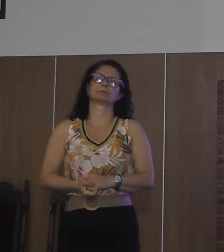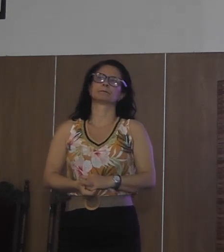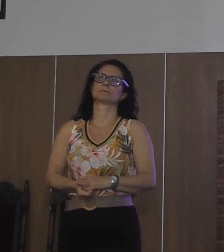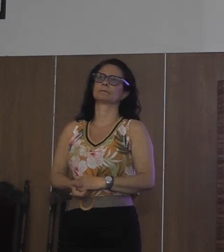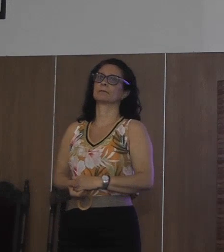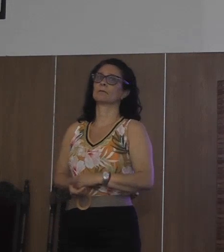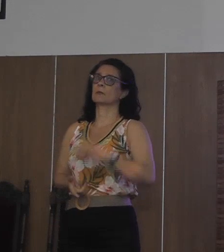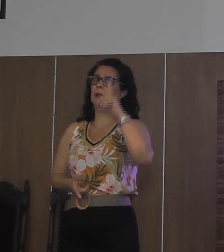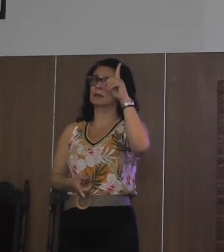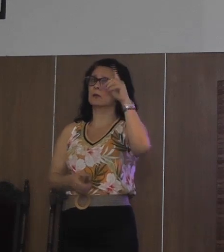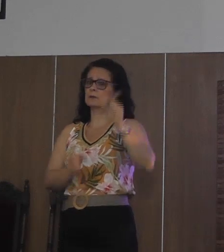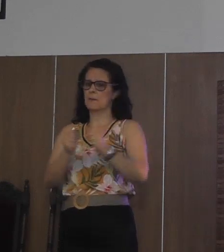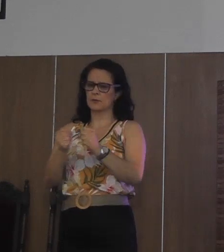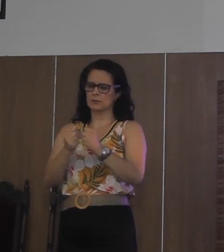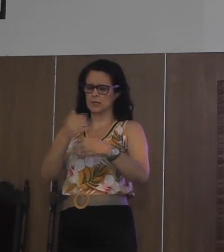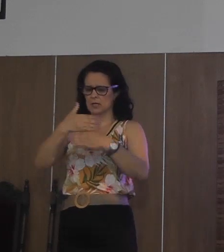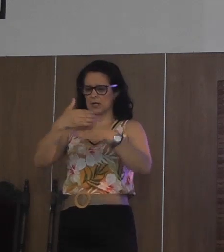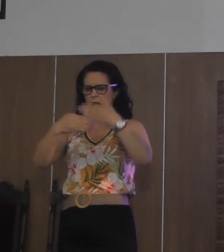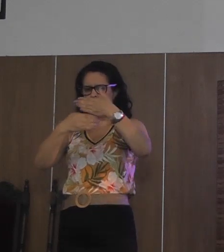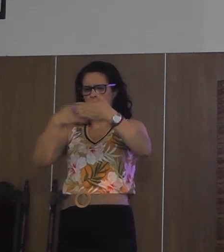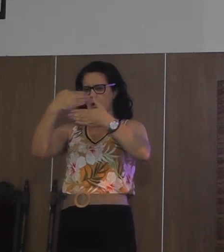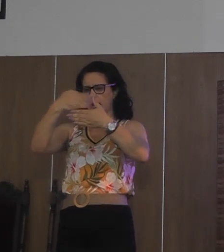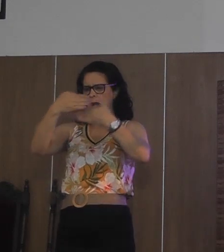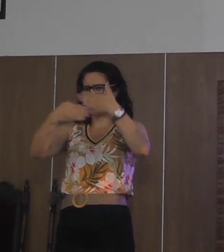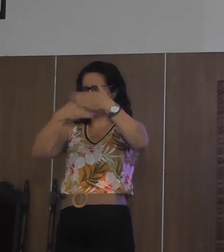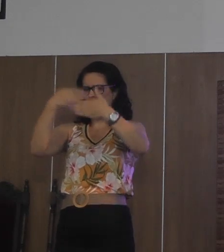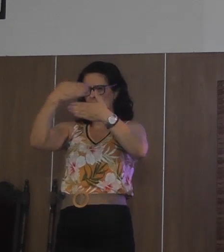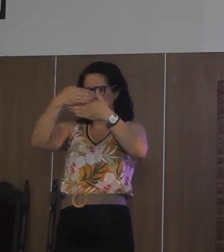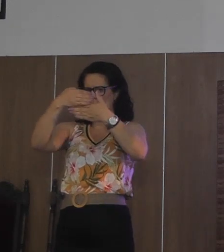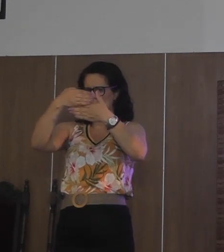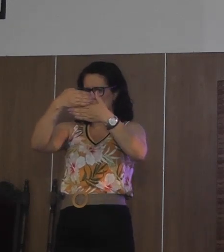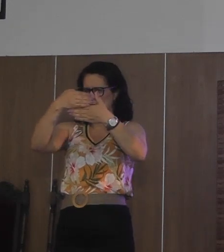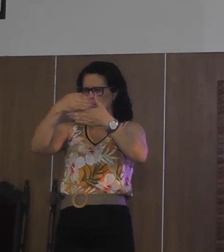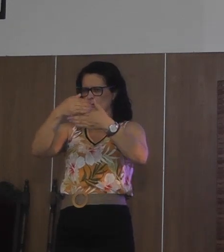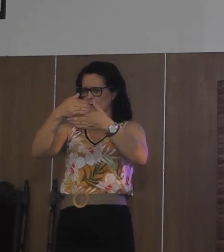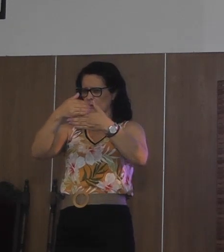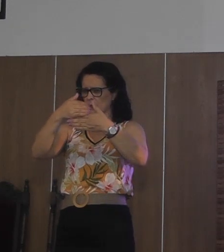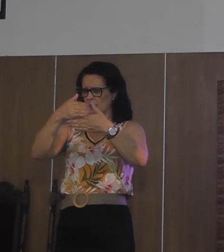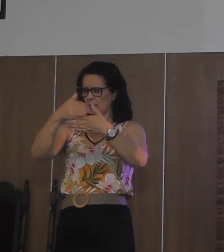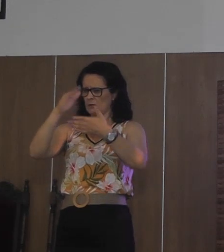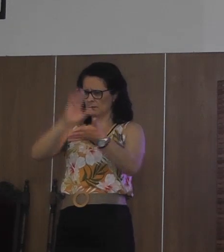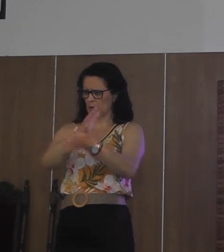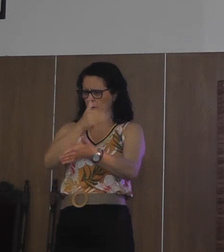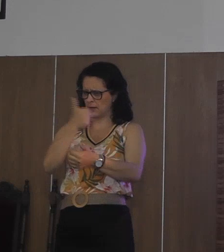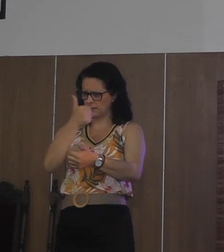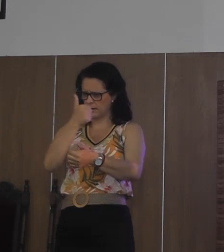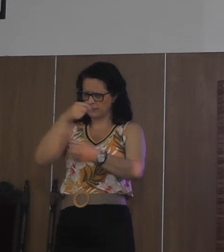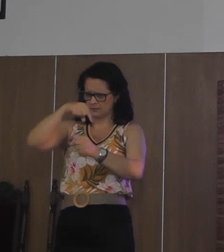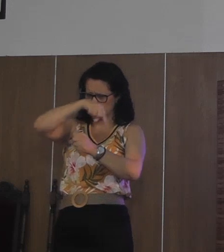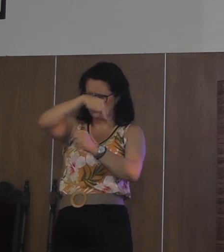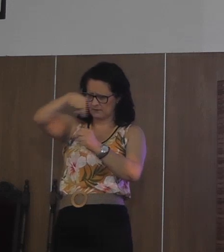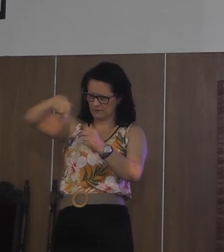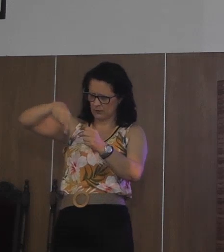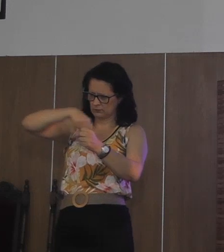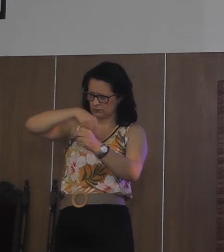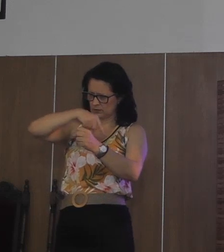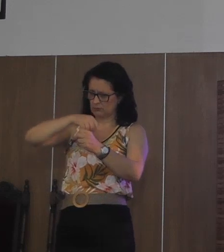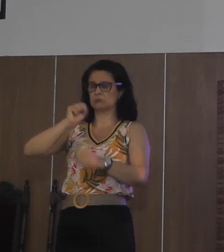Deus poderia ter derrubado aquela muralha na primeira volta. Ou você acha que não?